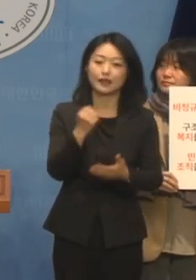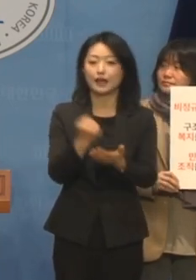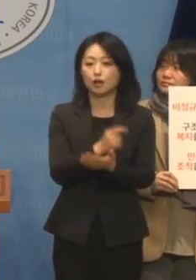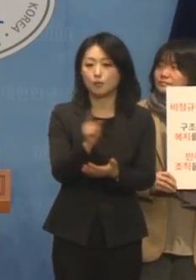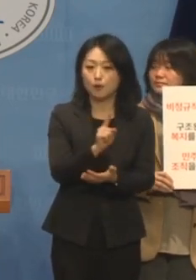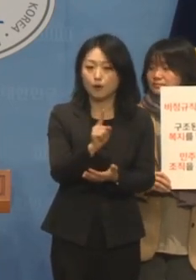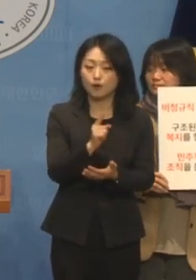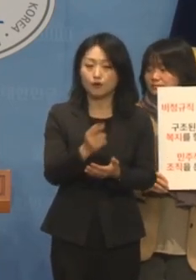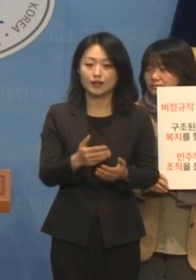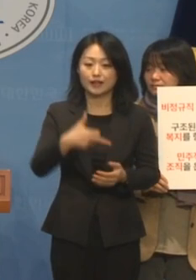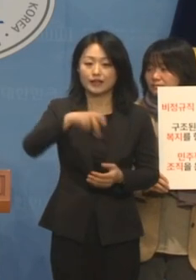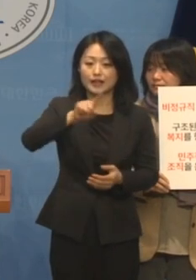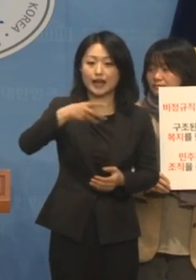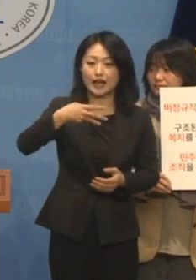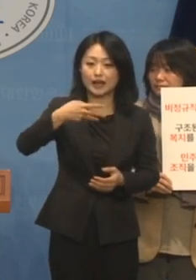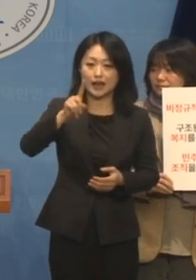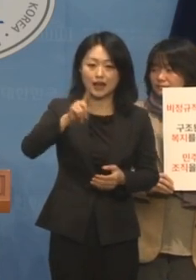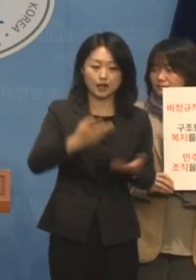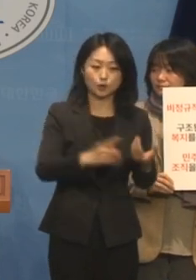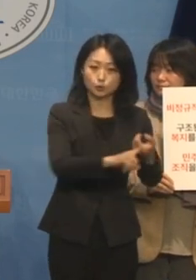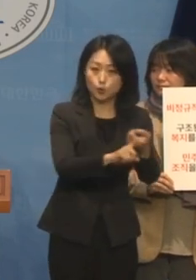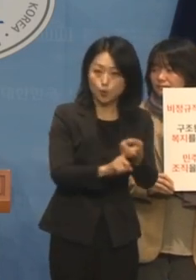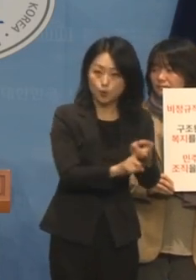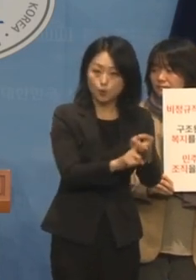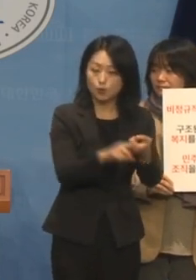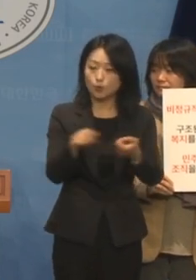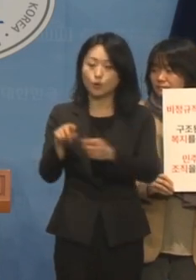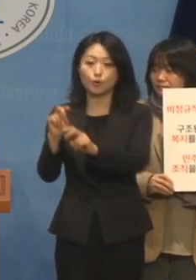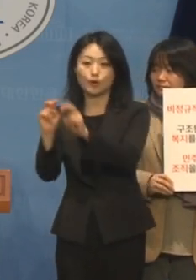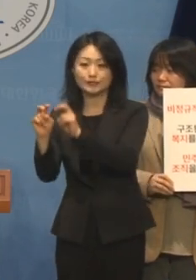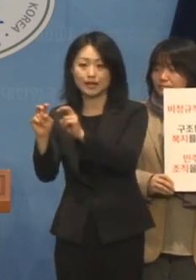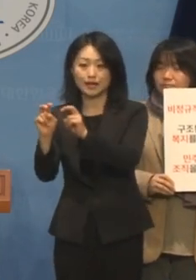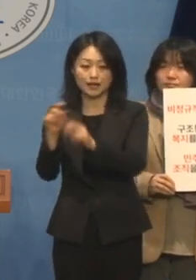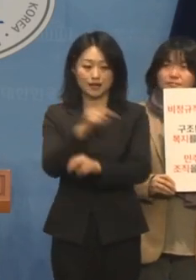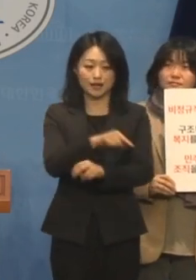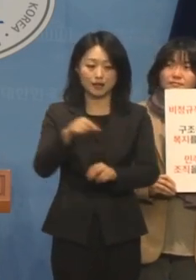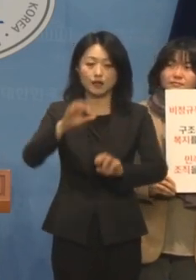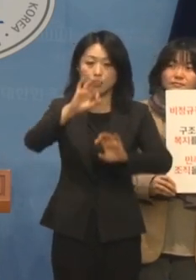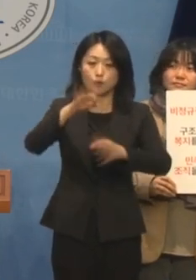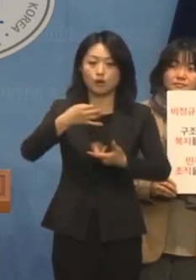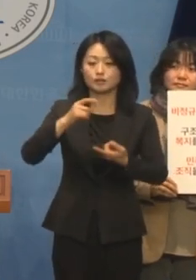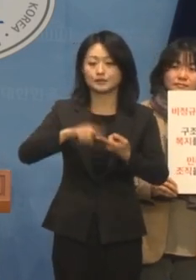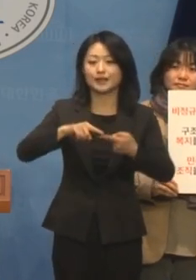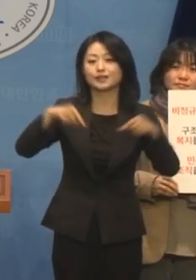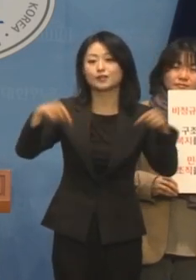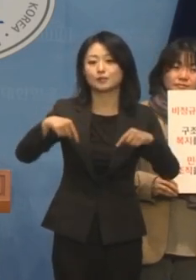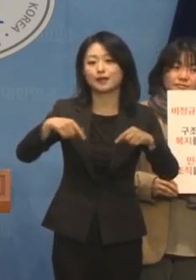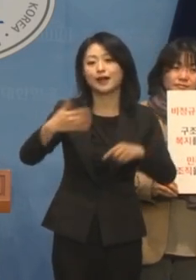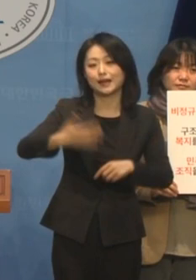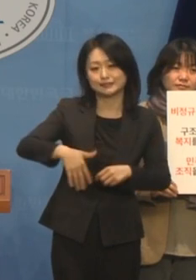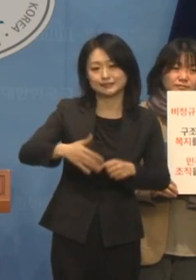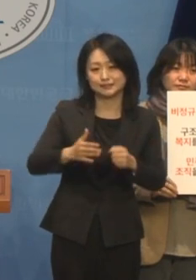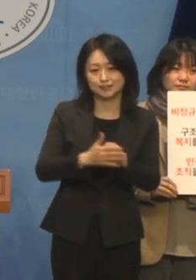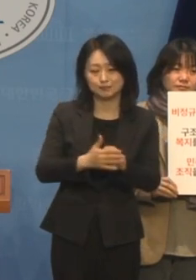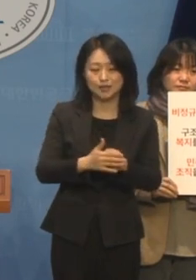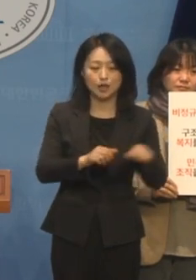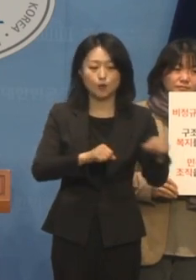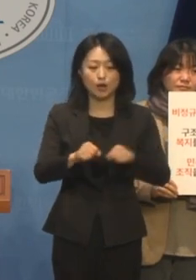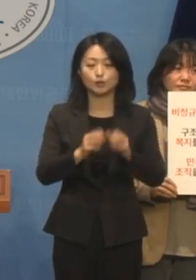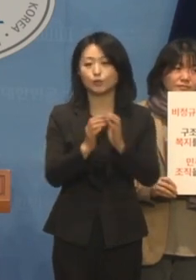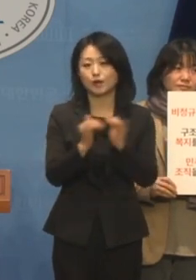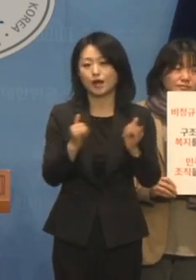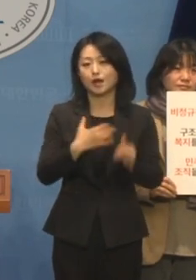카라 노조와 카라 집행부 사이에 현재 임단협이 원활히 이루어지지 않아서 많은